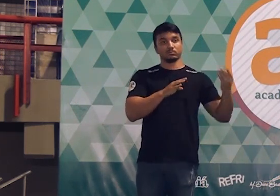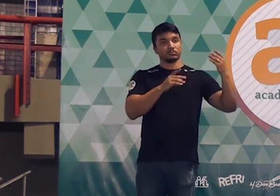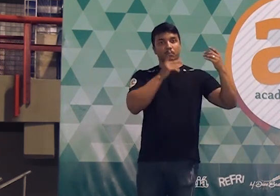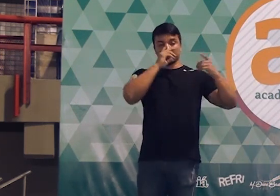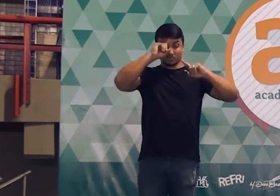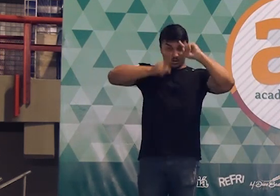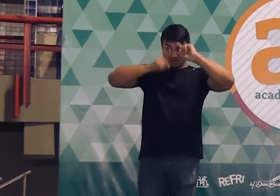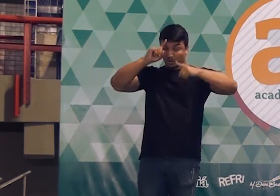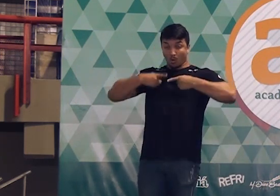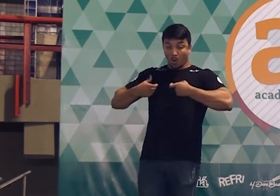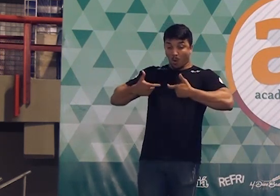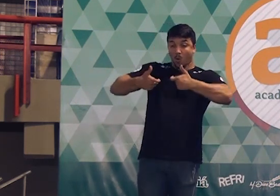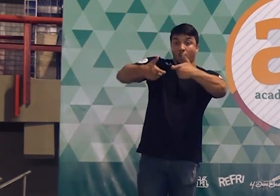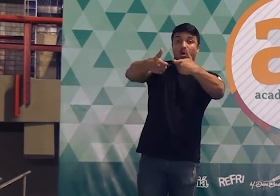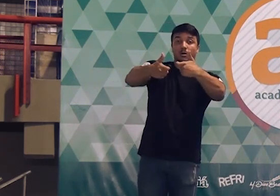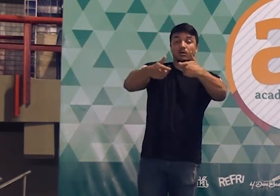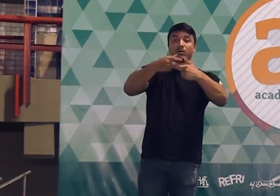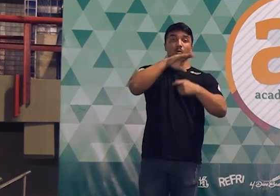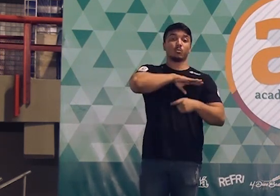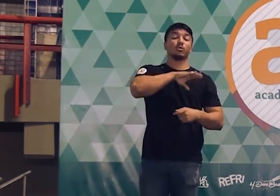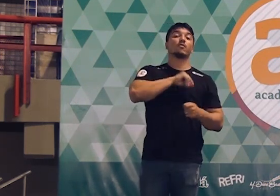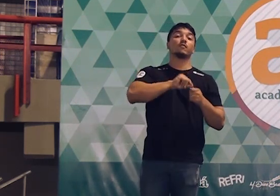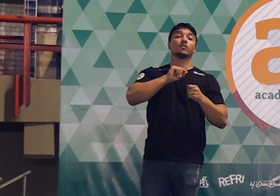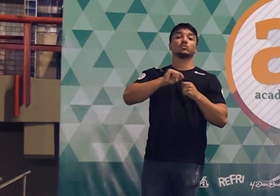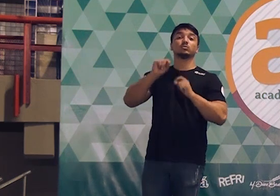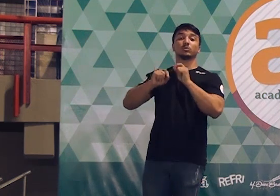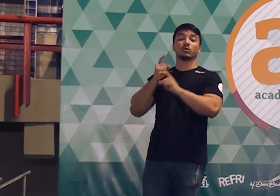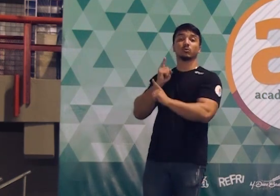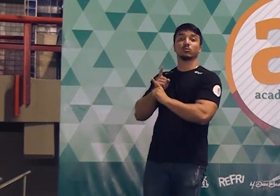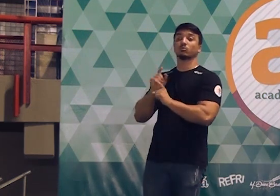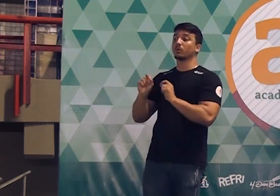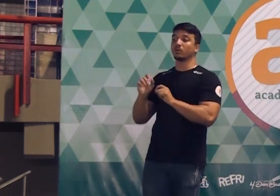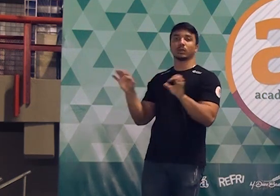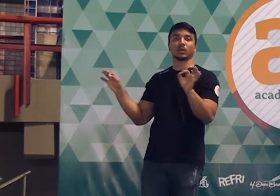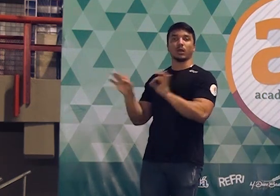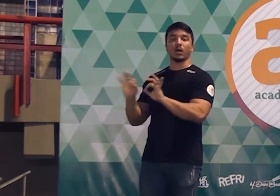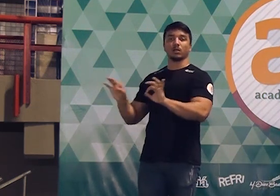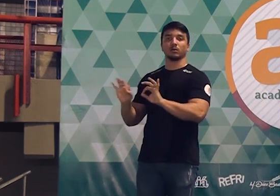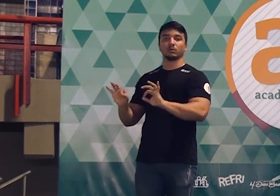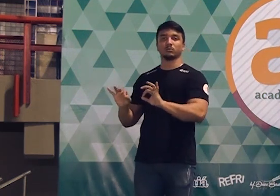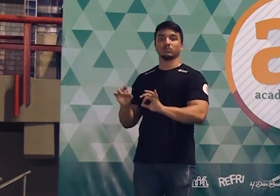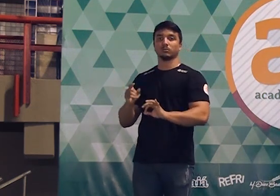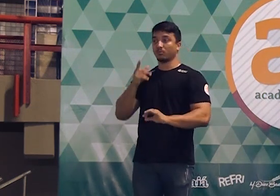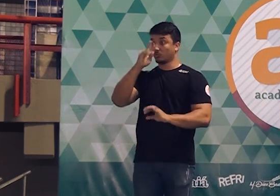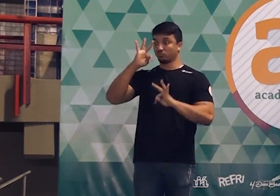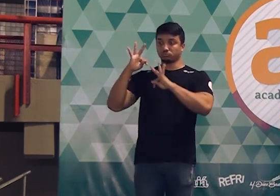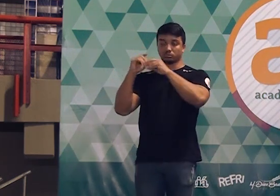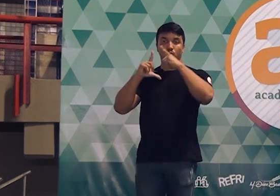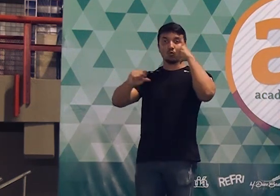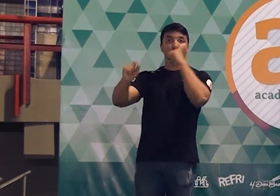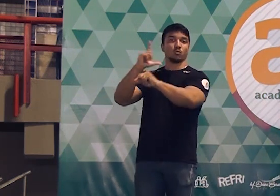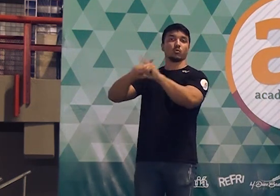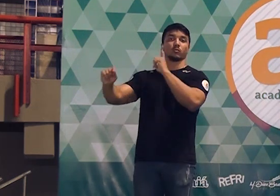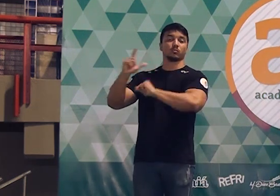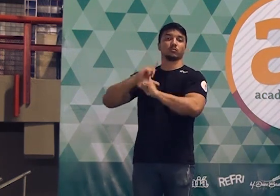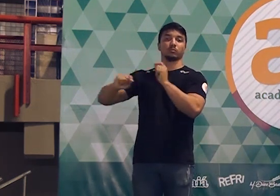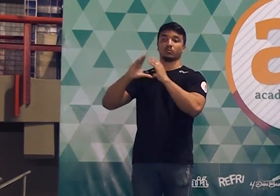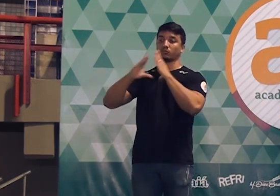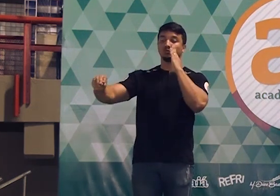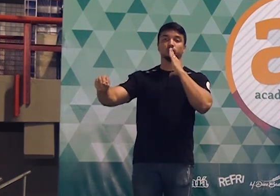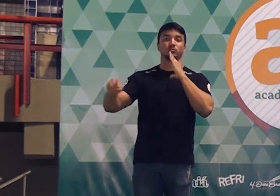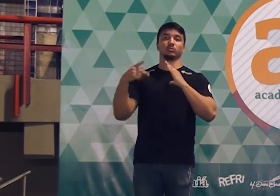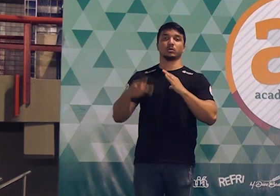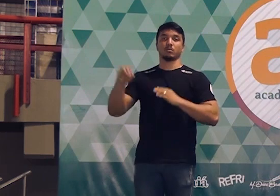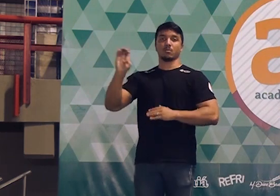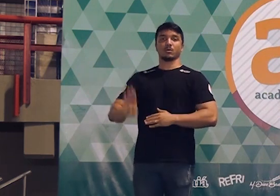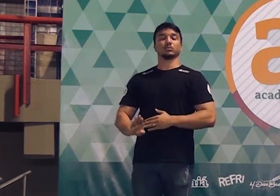tudo, né? Quando chegou lá em Portugal, que foi que o Napoleão encontrou? Nada. Moçada, ó, pegou, picou a mula, veio-se embora